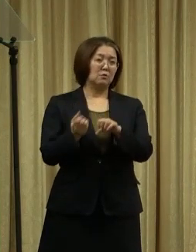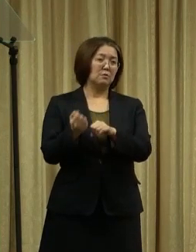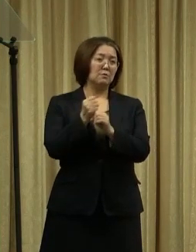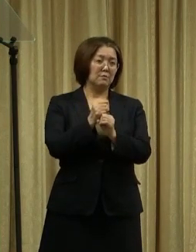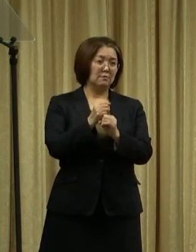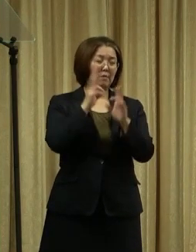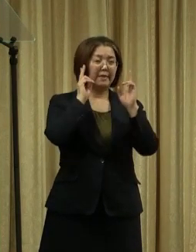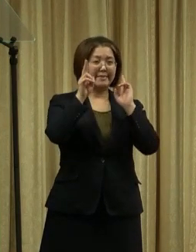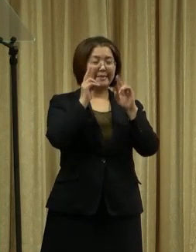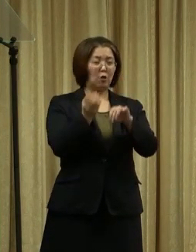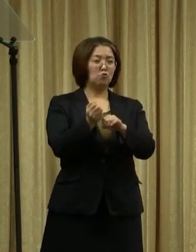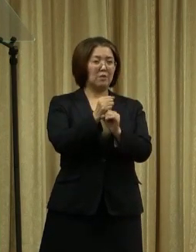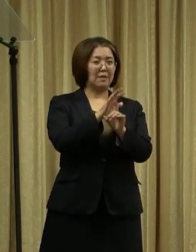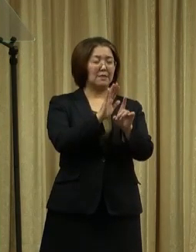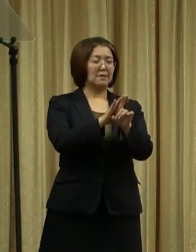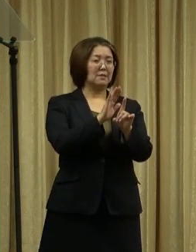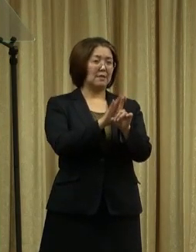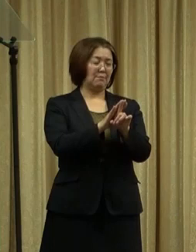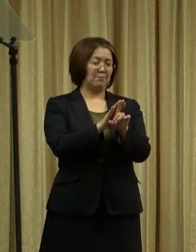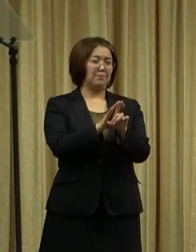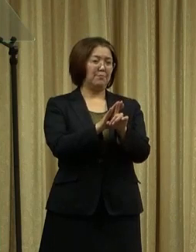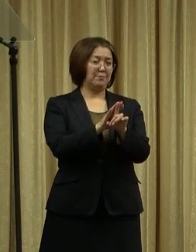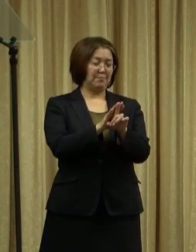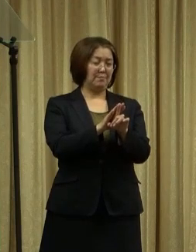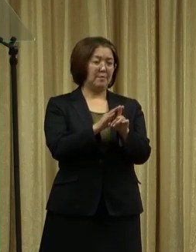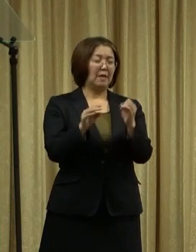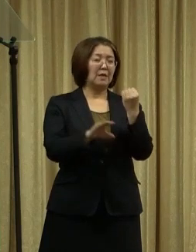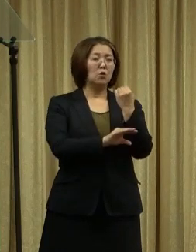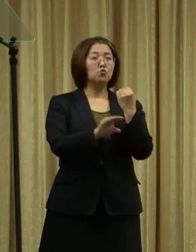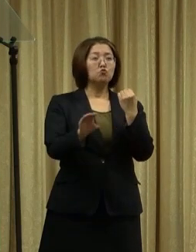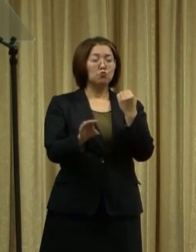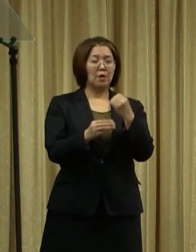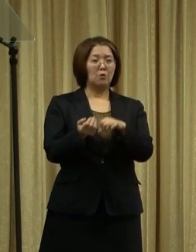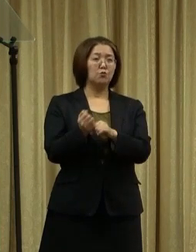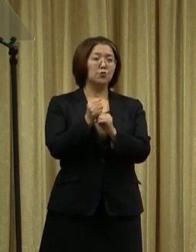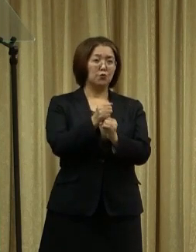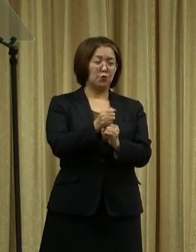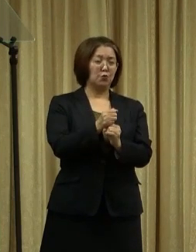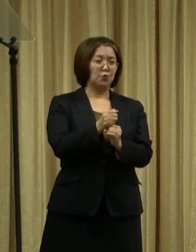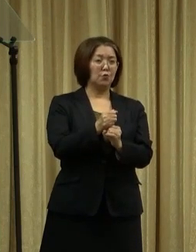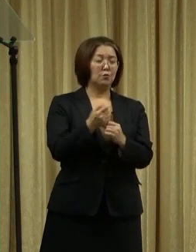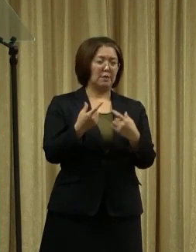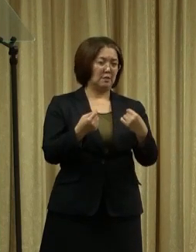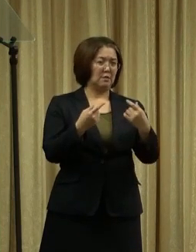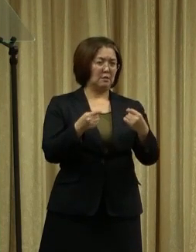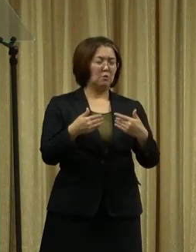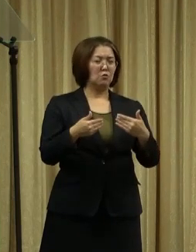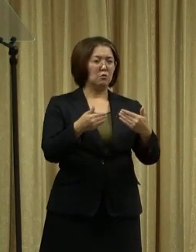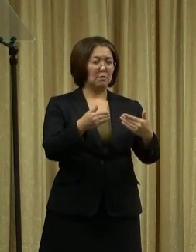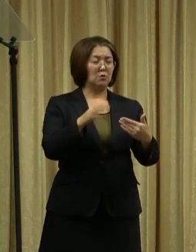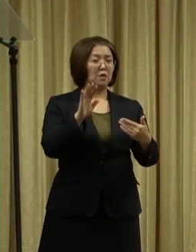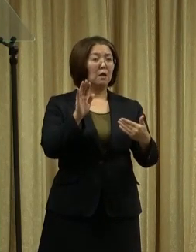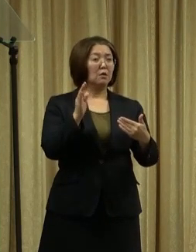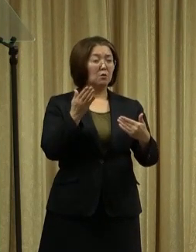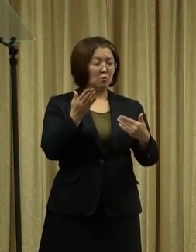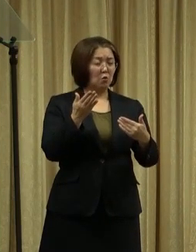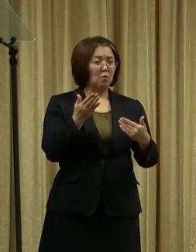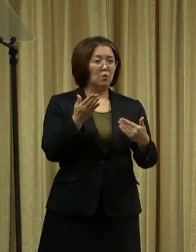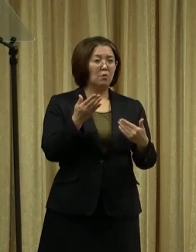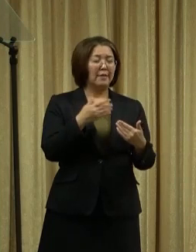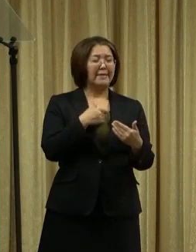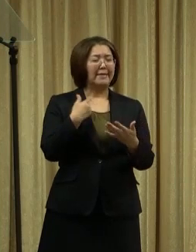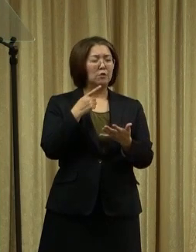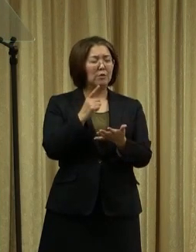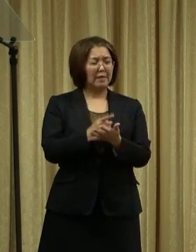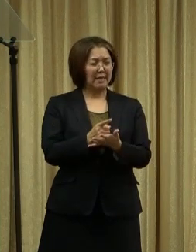業の再建の支援、それから、インフラの復旧、これらは着実に進めてまいりますが、一方でできるだ